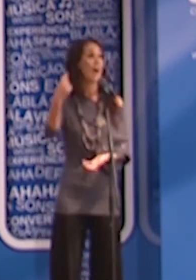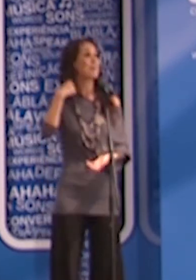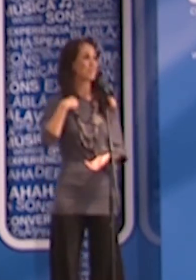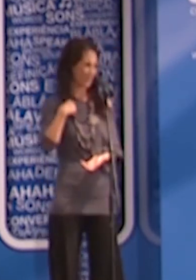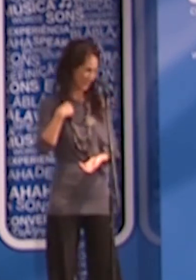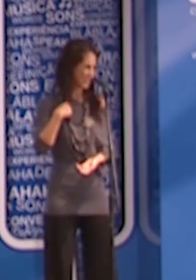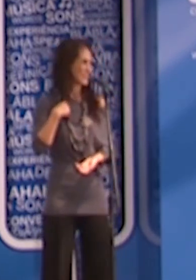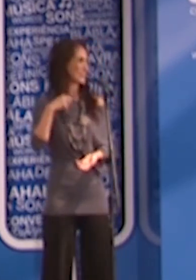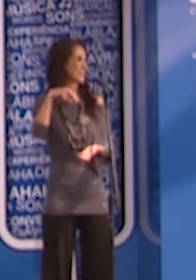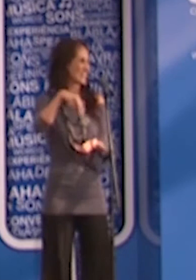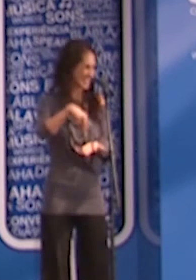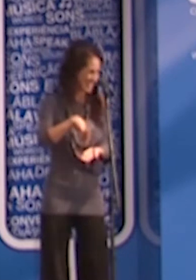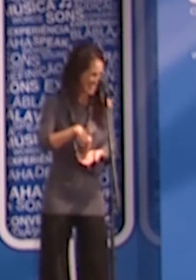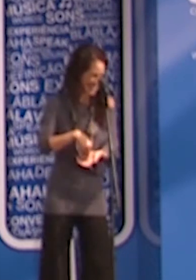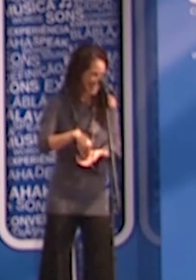estiveres,